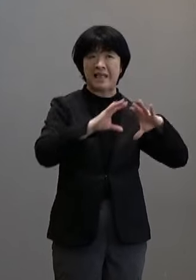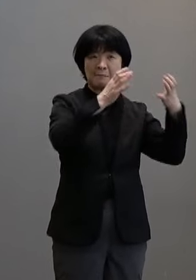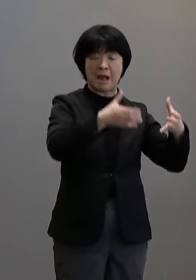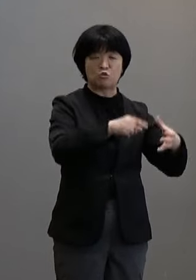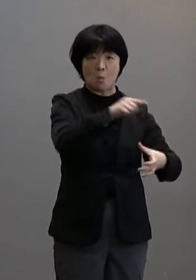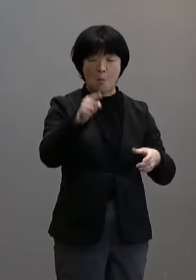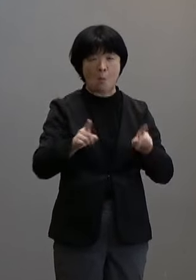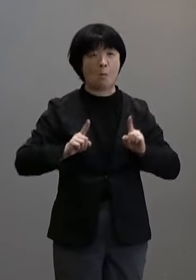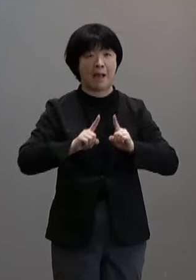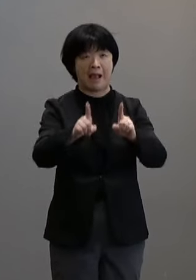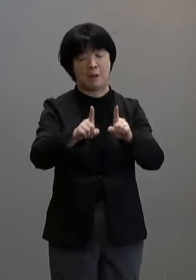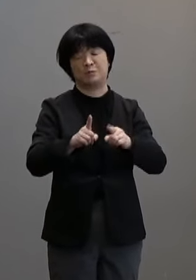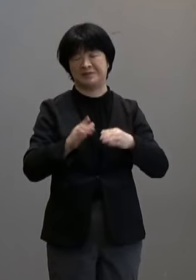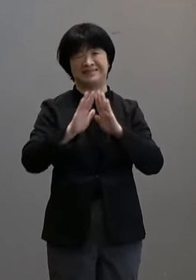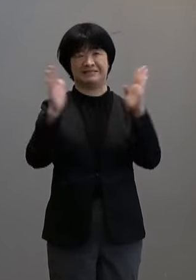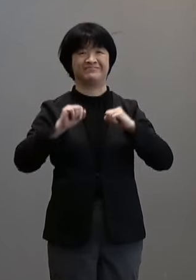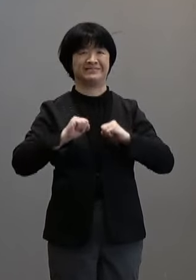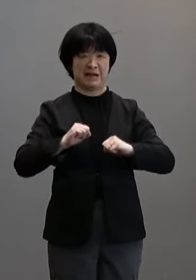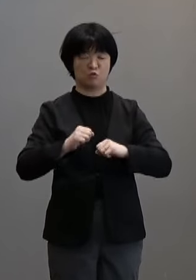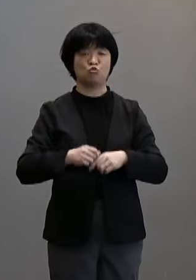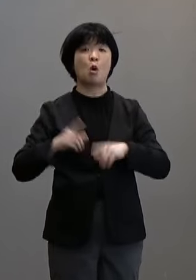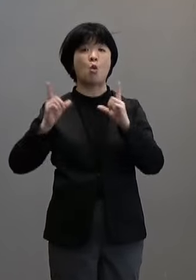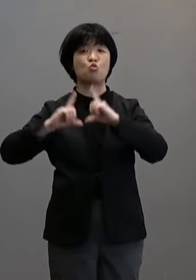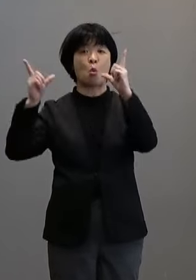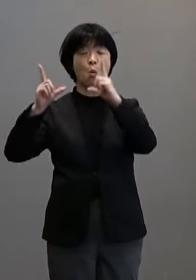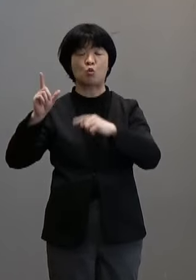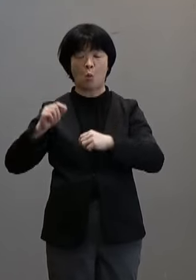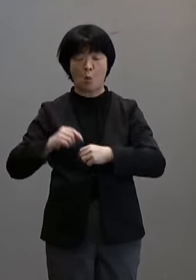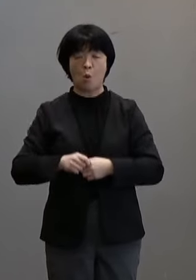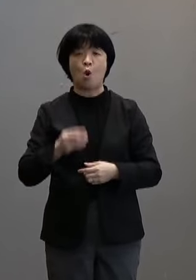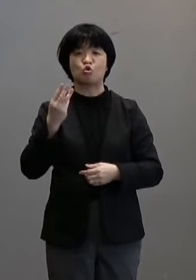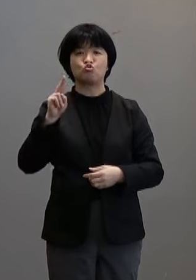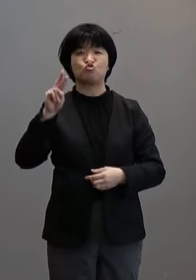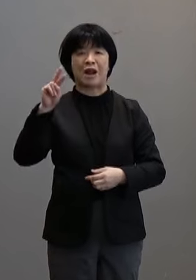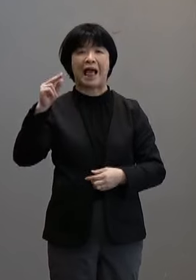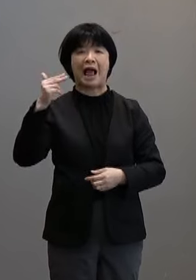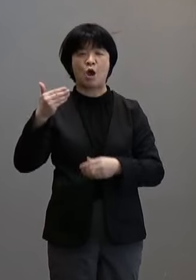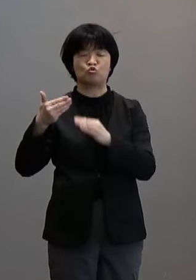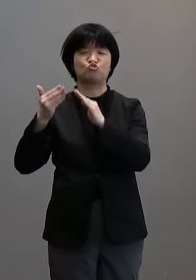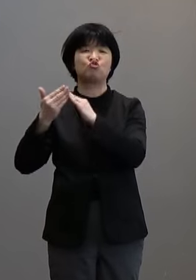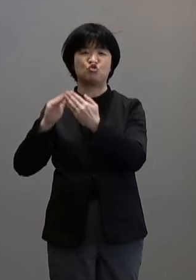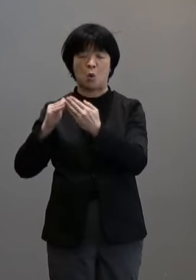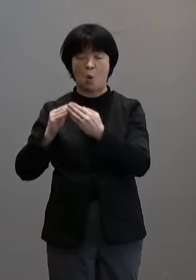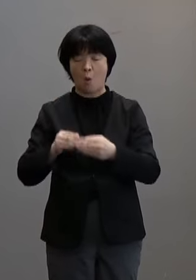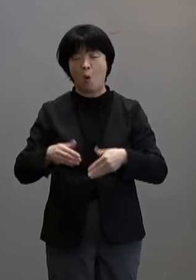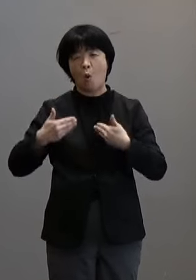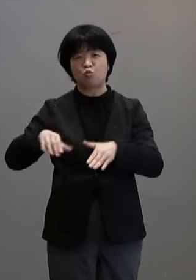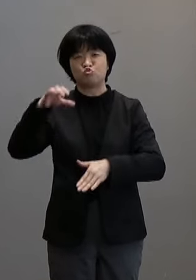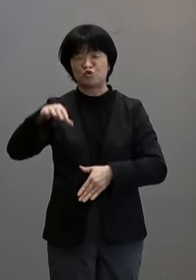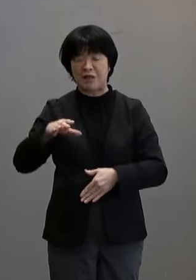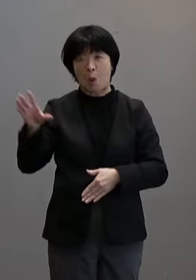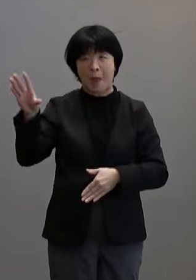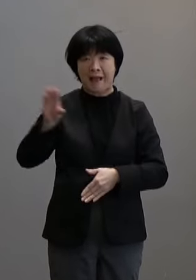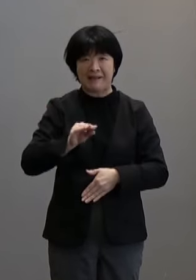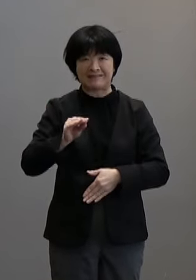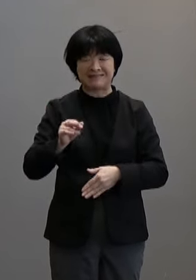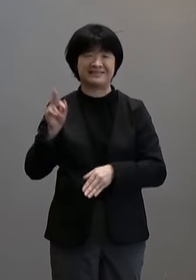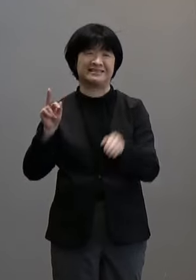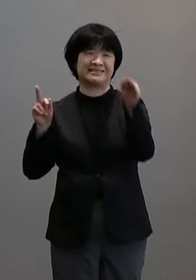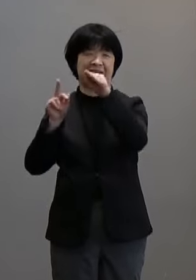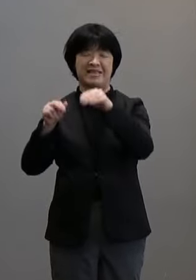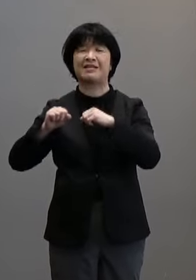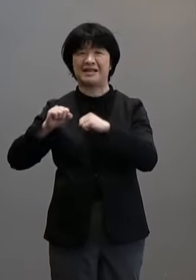いたします。会場は東京有楽町のふるさと回帰支援センターとなりますので、お時間のある方はぜひ会場まで